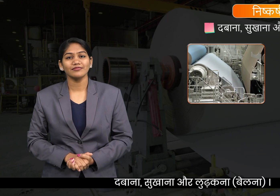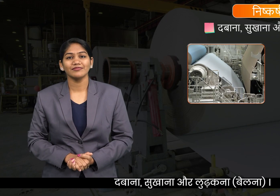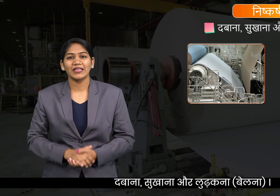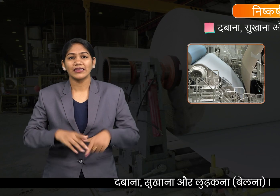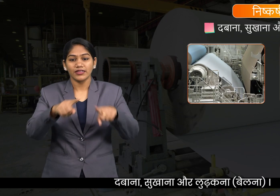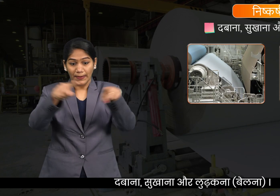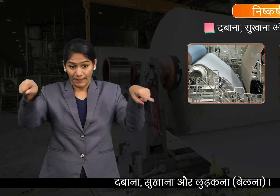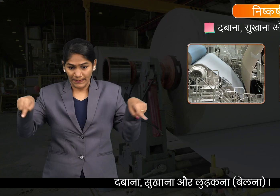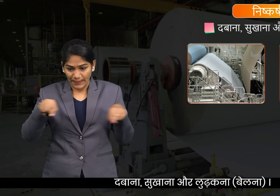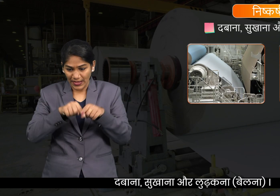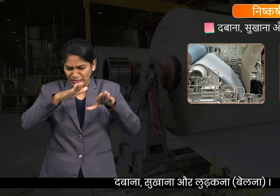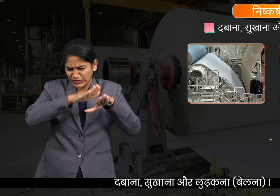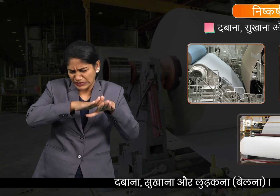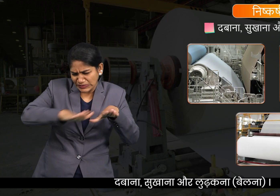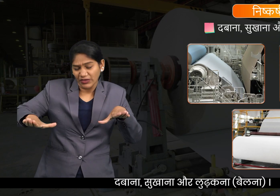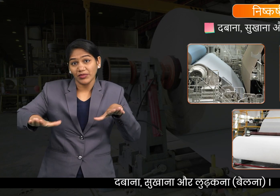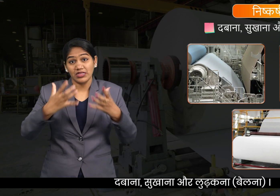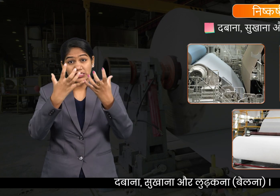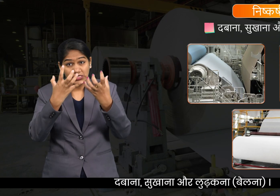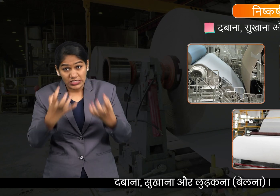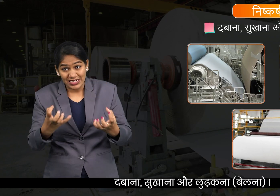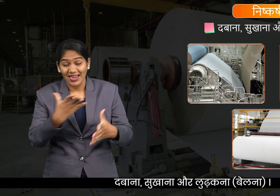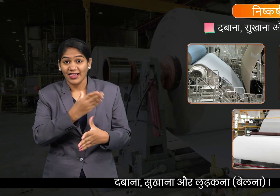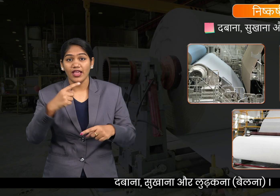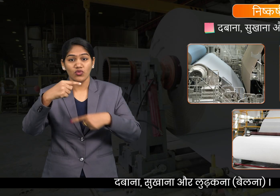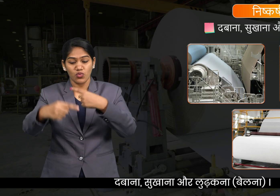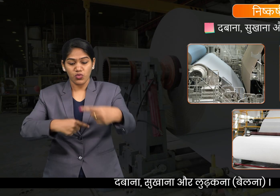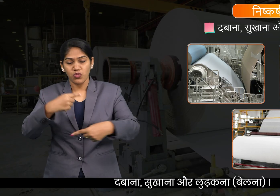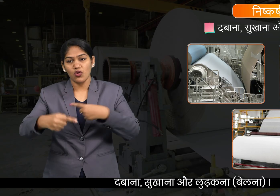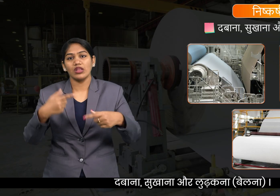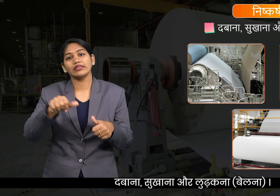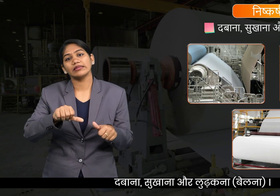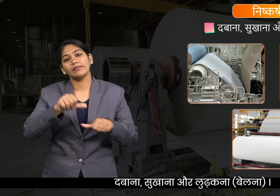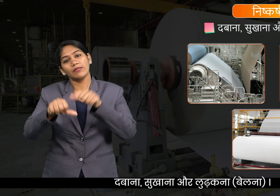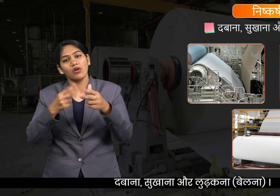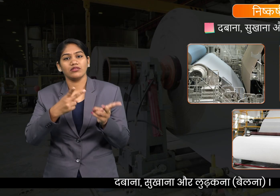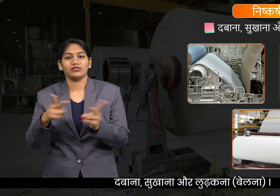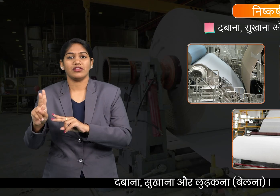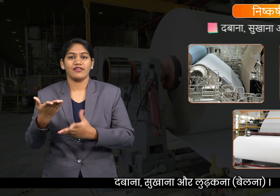चौथा, दबाना, सुखाना और लुढ़काना यानी कि बेलना।